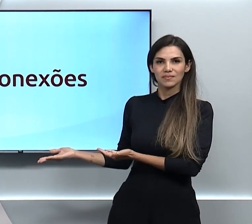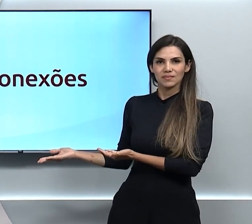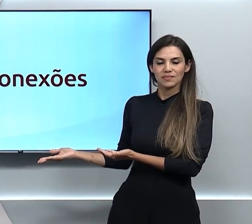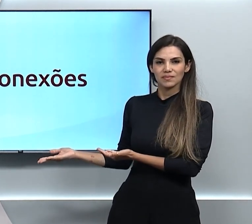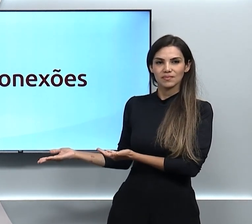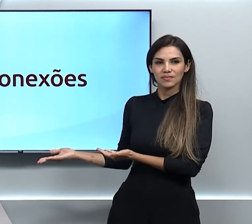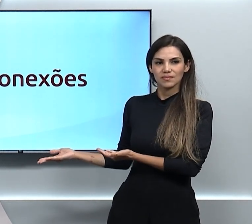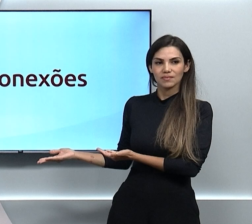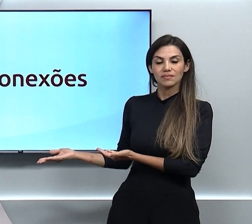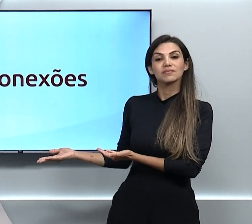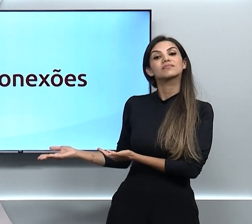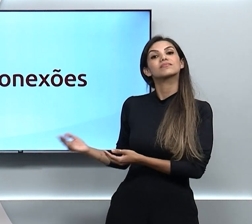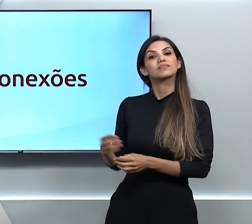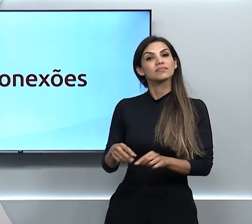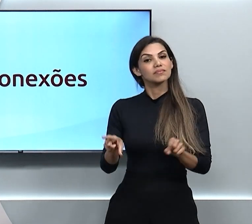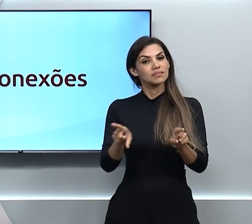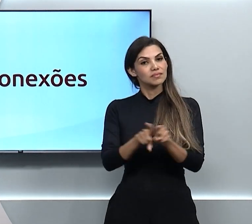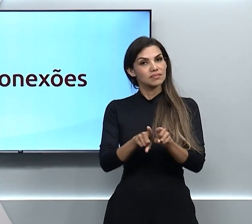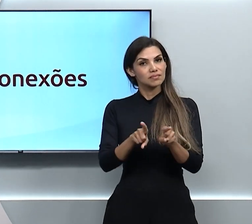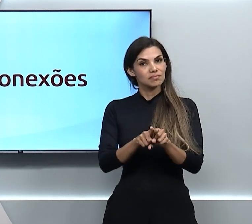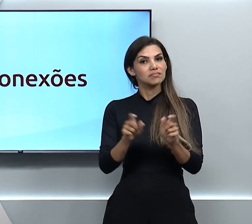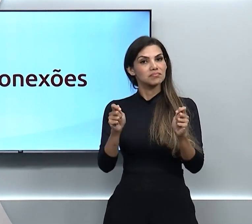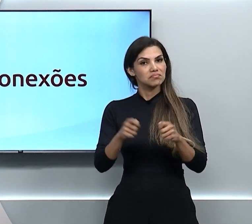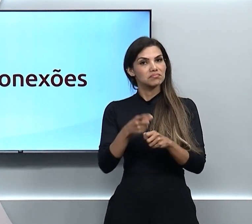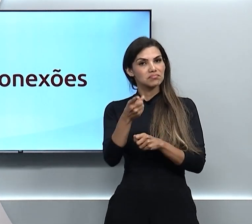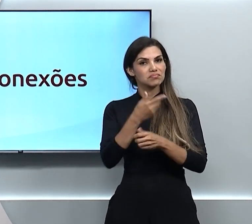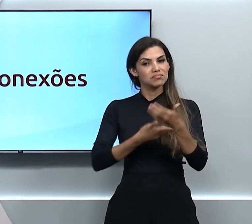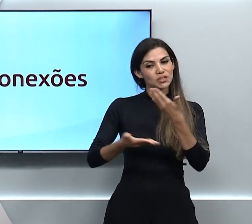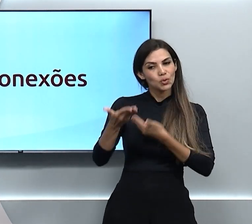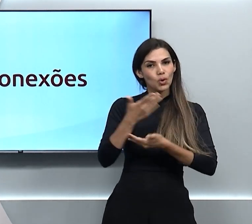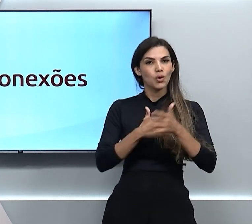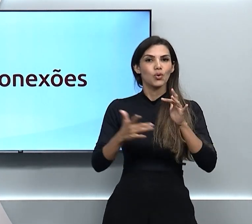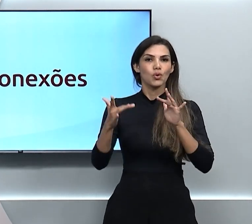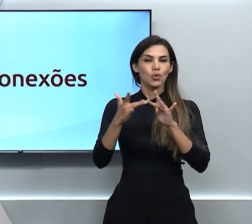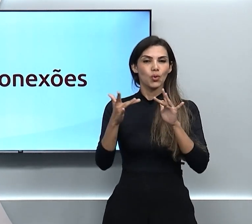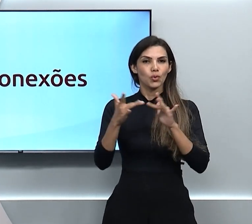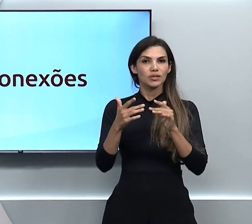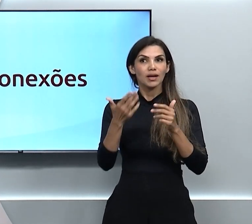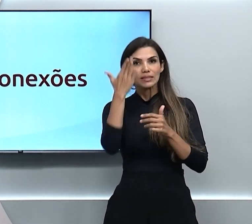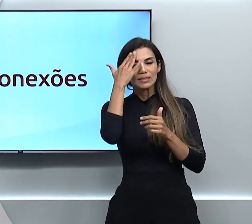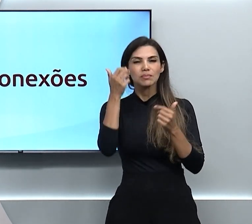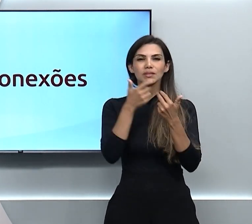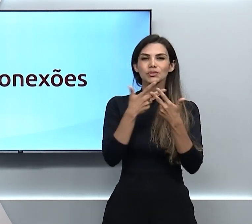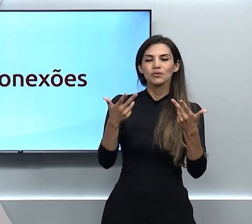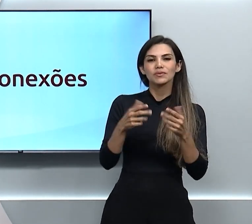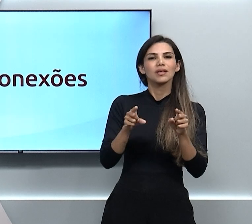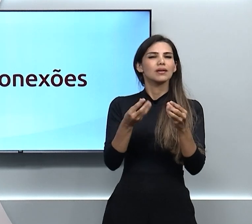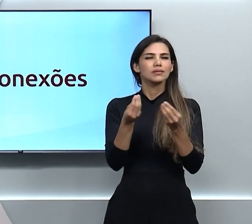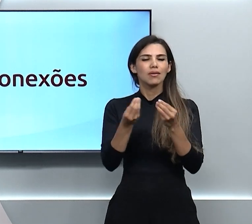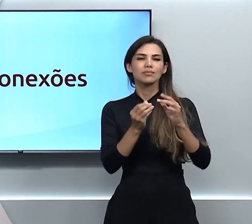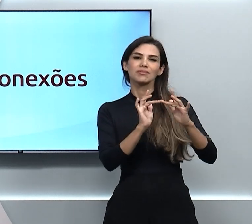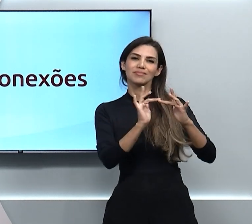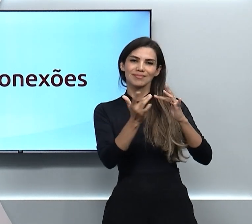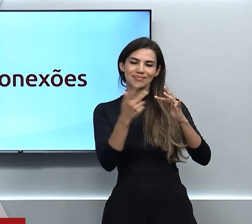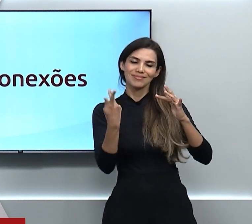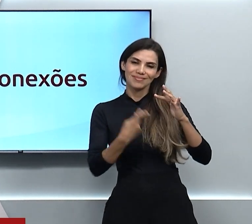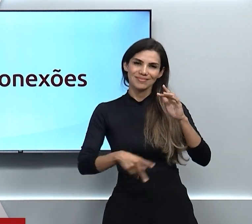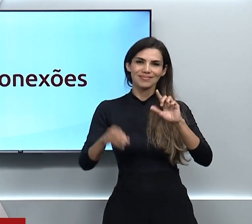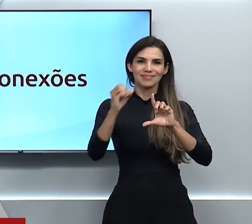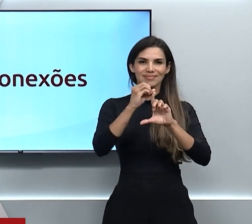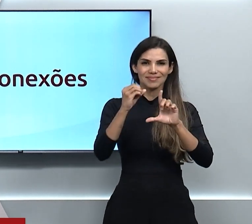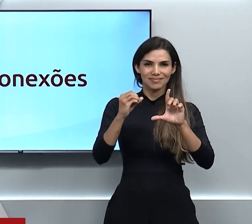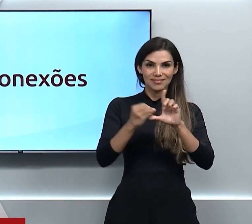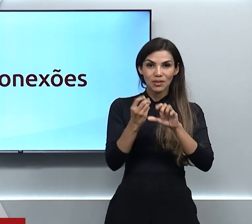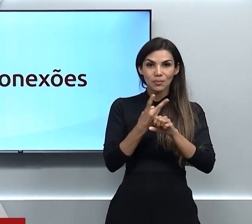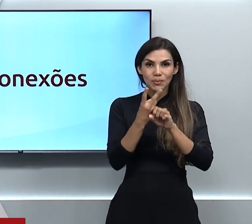629-9181-1406. Outra forma de conversar com a gente e também ficar atento às nossas novidades são as redes sociais. Procura por